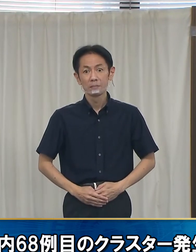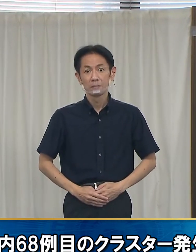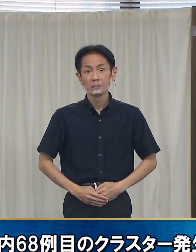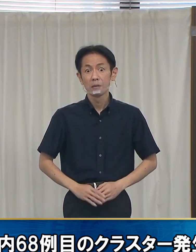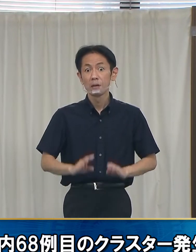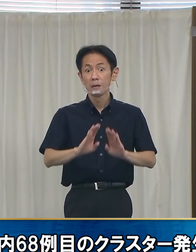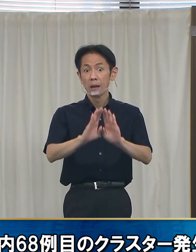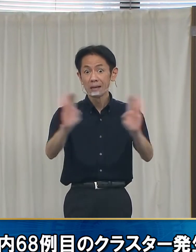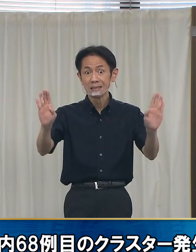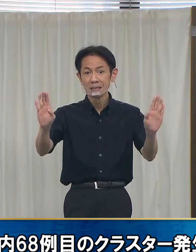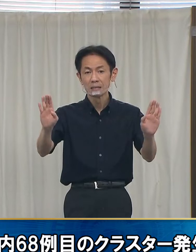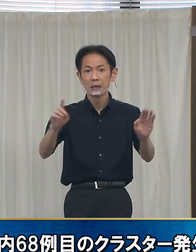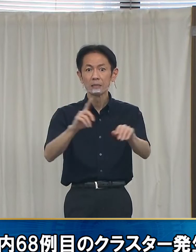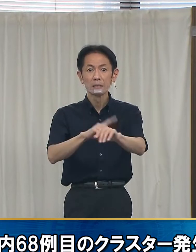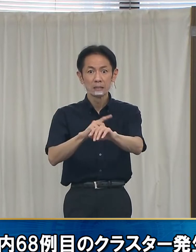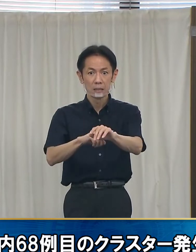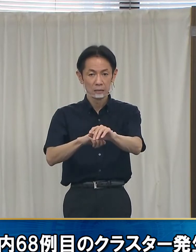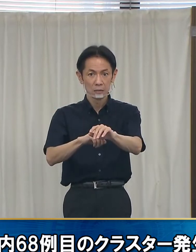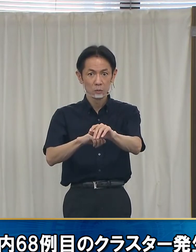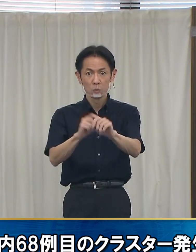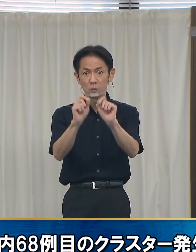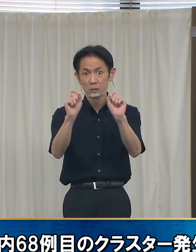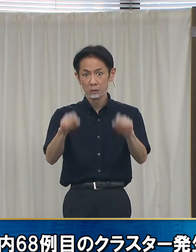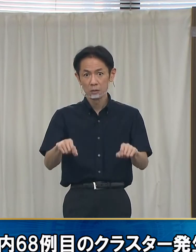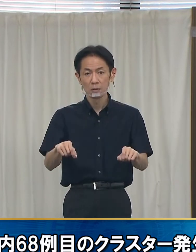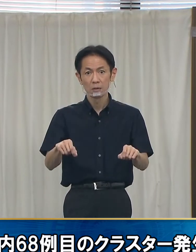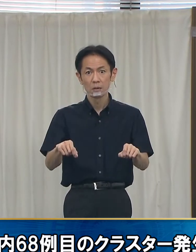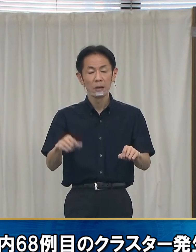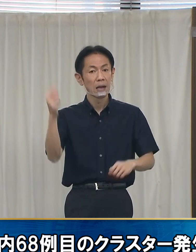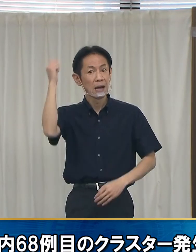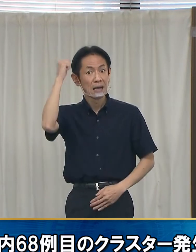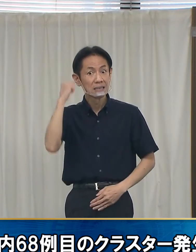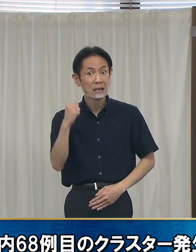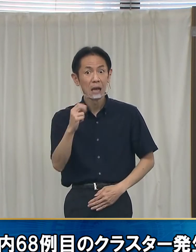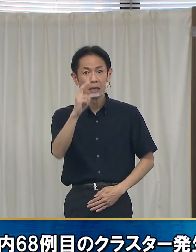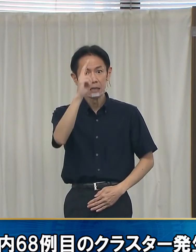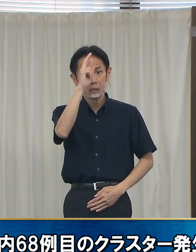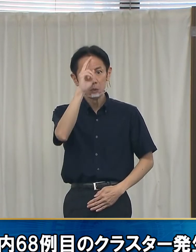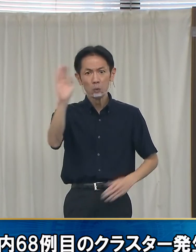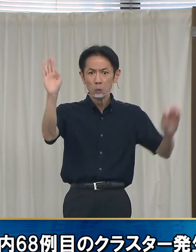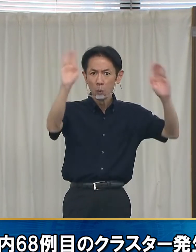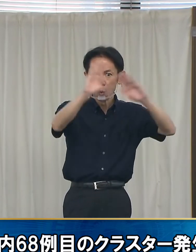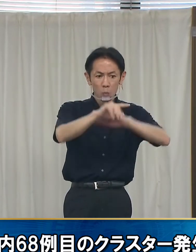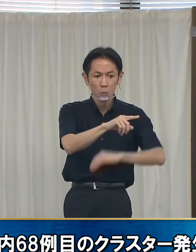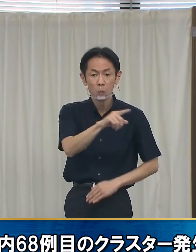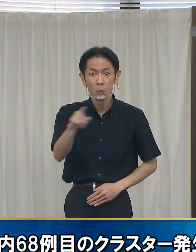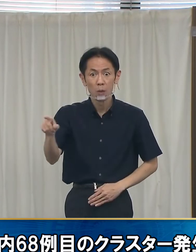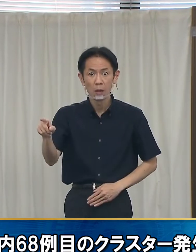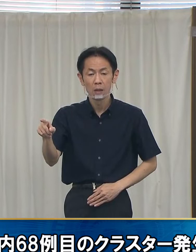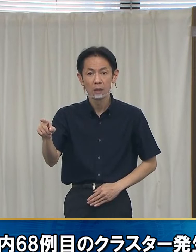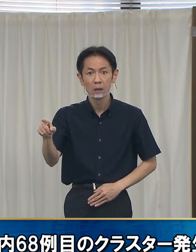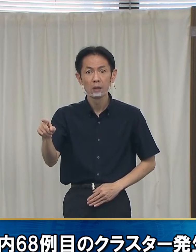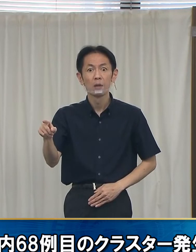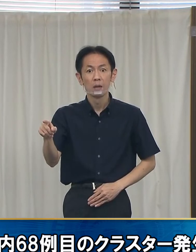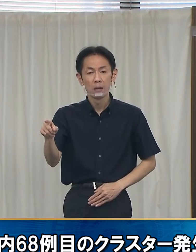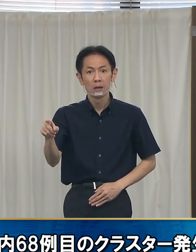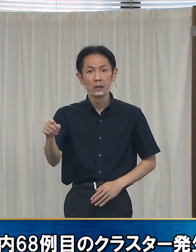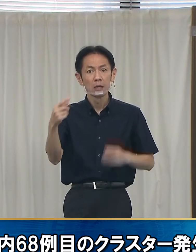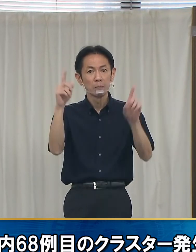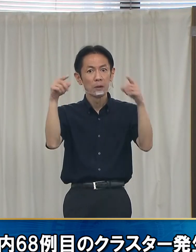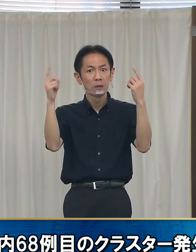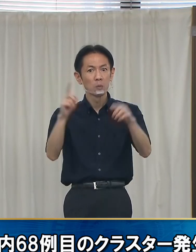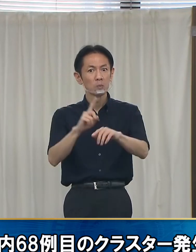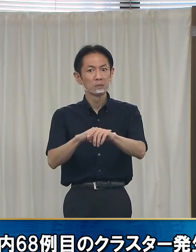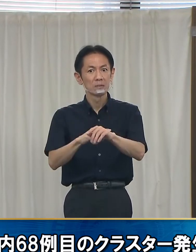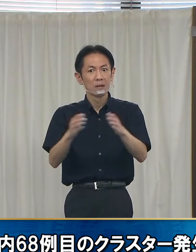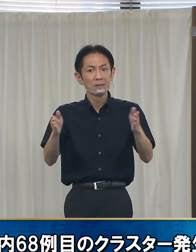時間とかについては、まあ、朝なのか昼なのか夜なのか、まあ、時間、このイベントの時